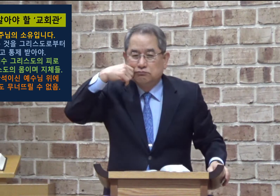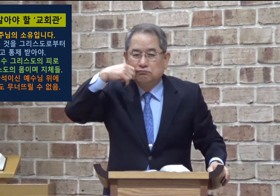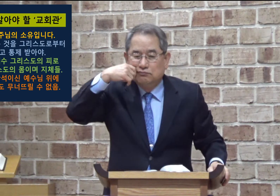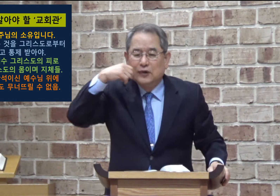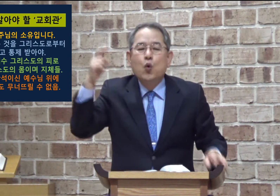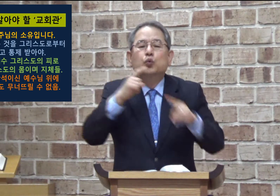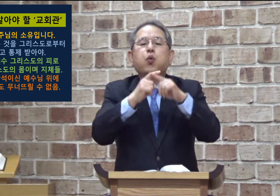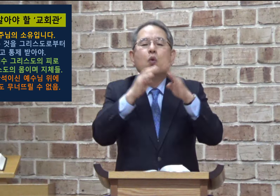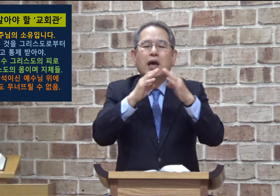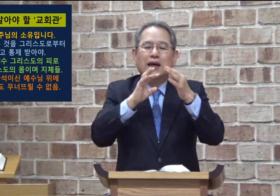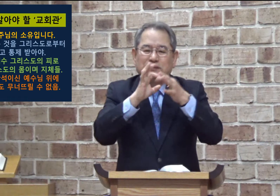교회의 의미입니다.